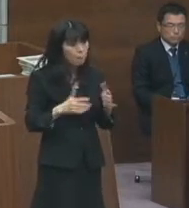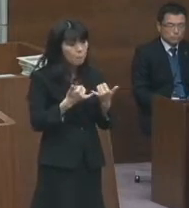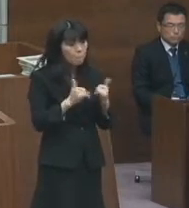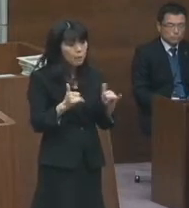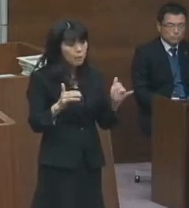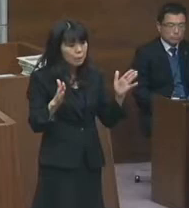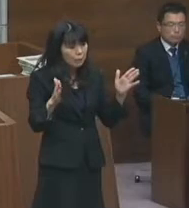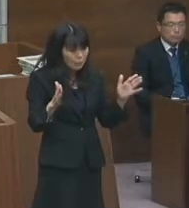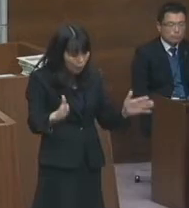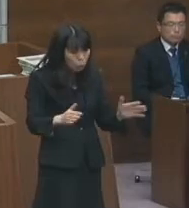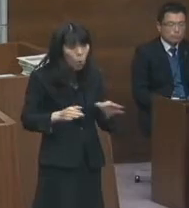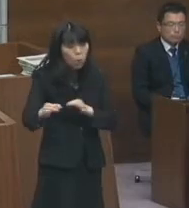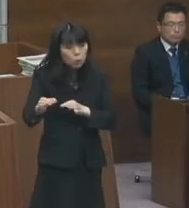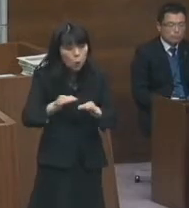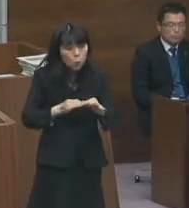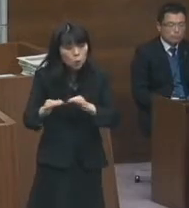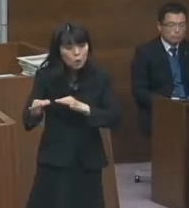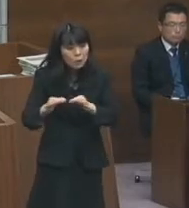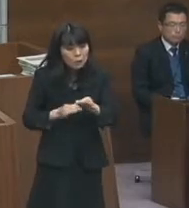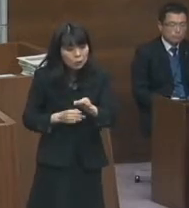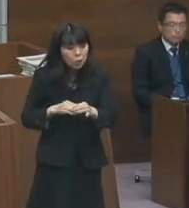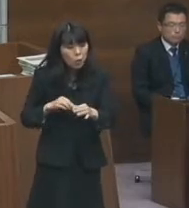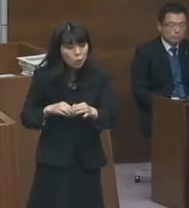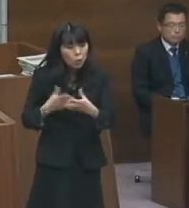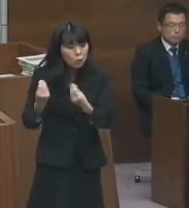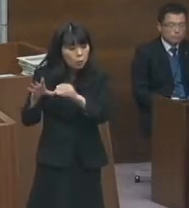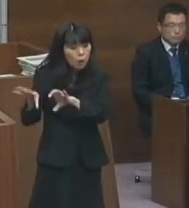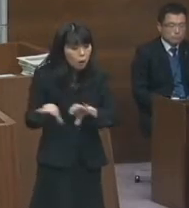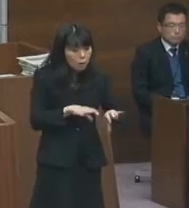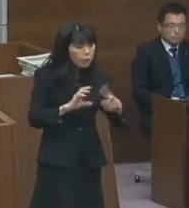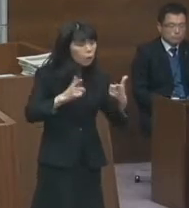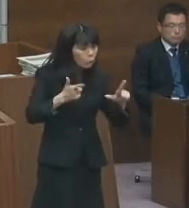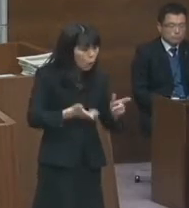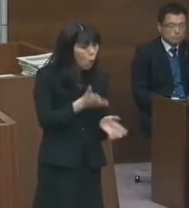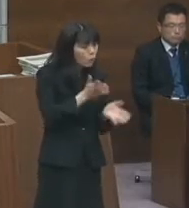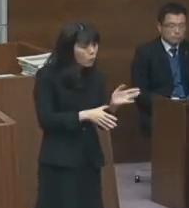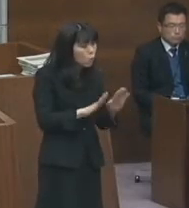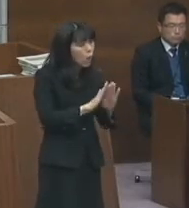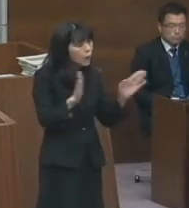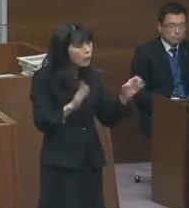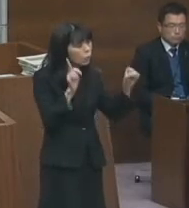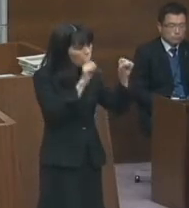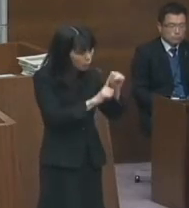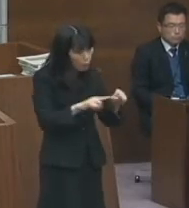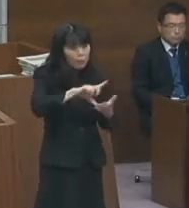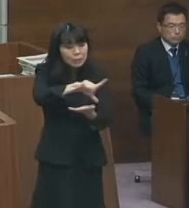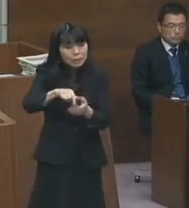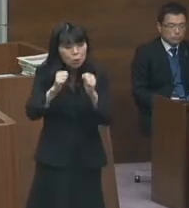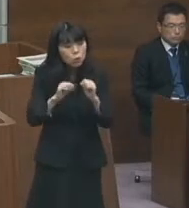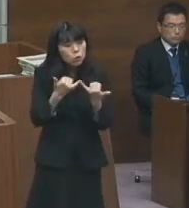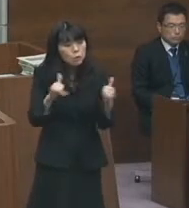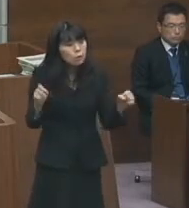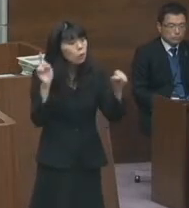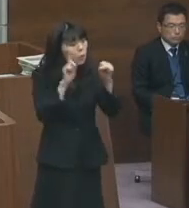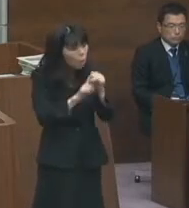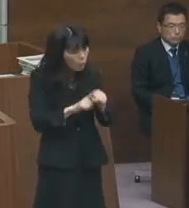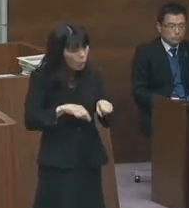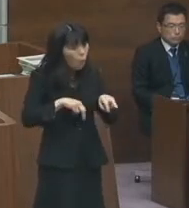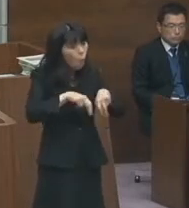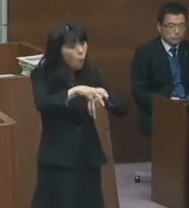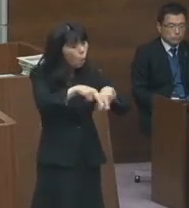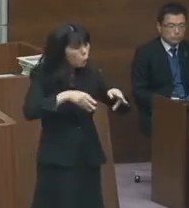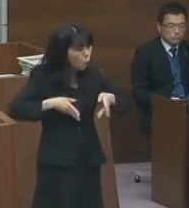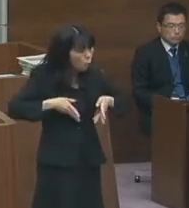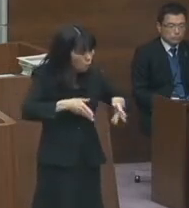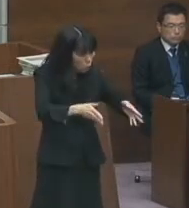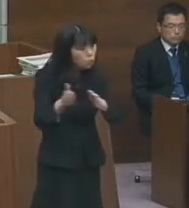の商取引ベースではなく、保育所開園のため地域住民のための歩道整備等を